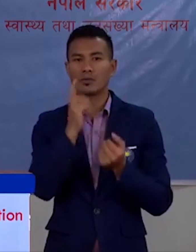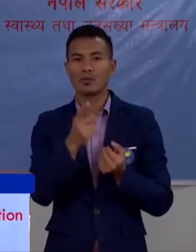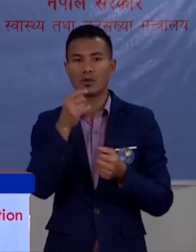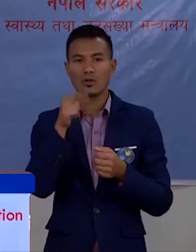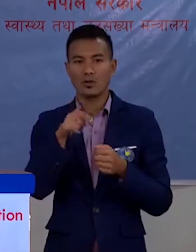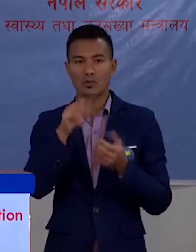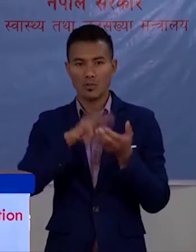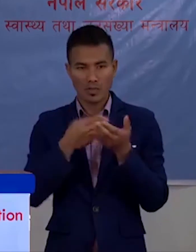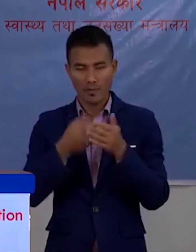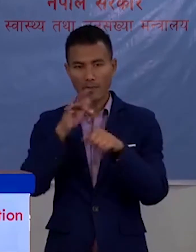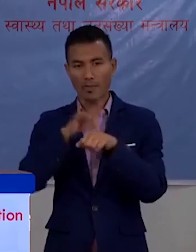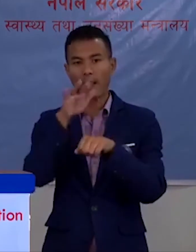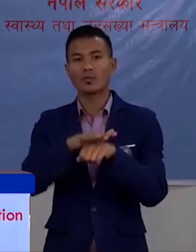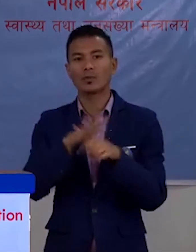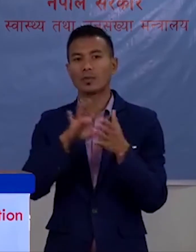टोकाइबाट हुन्छ।